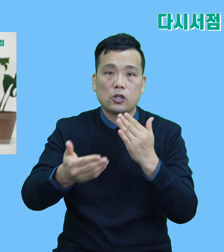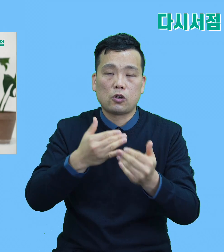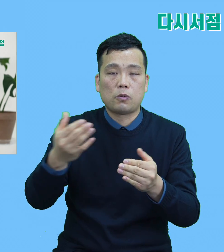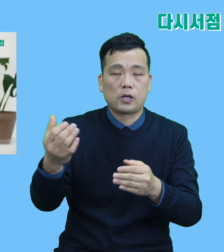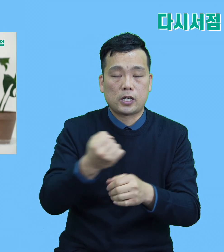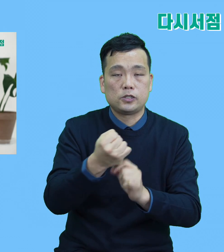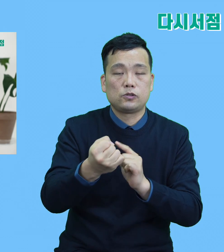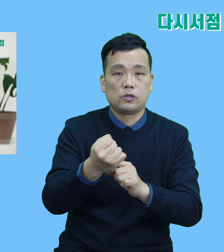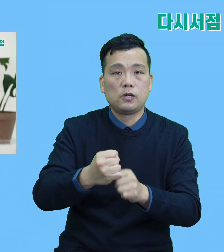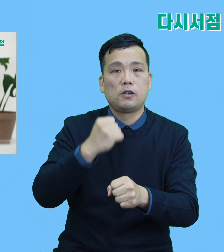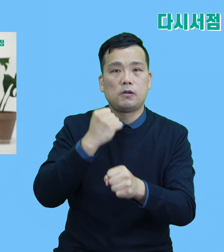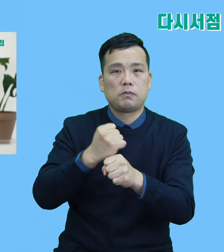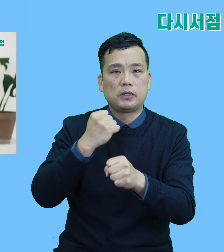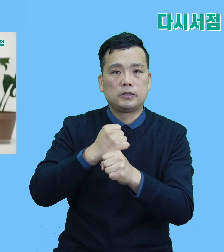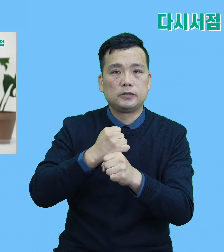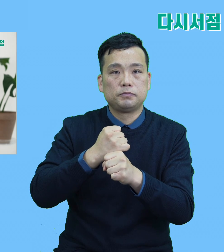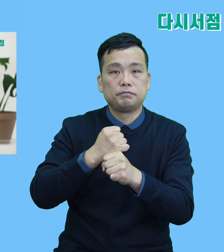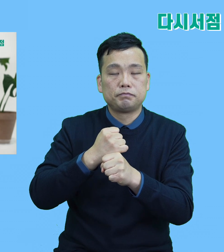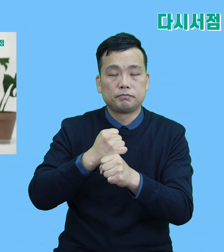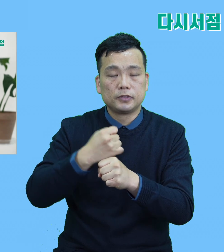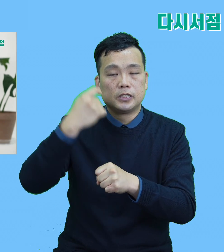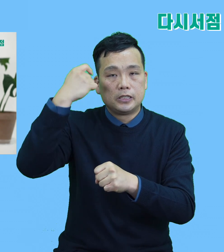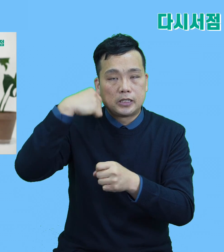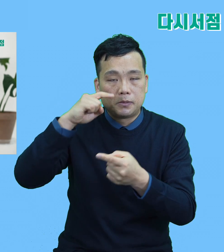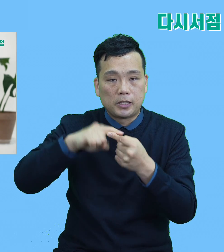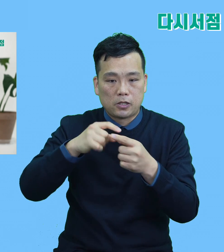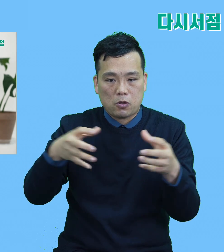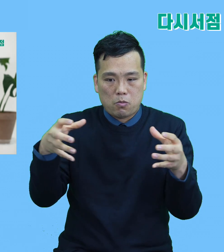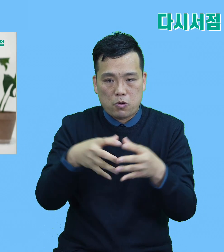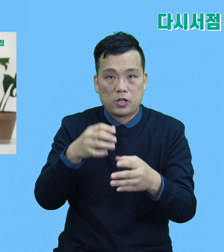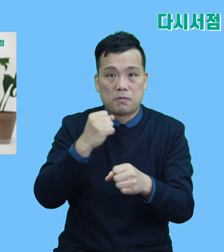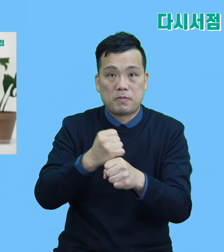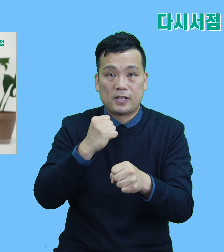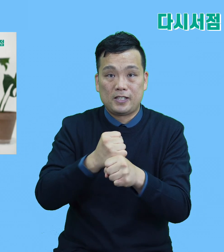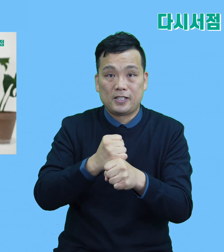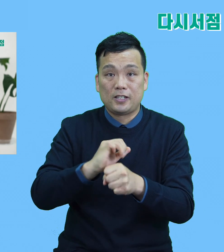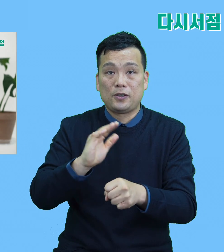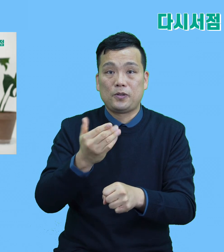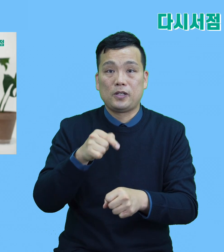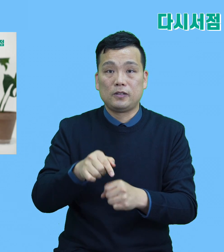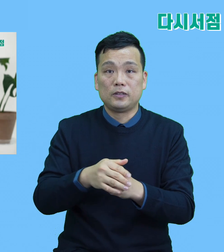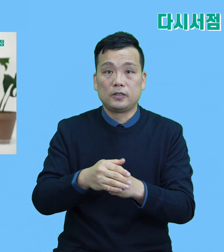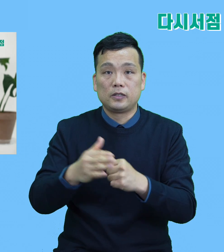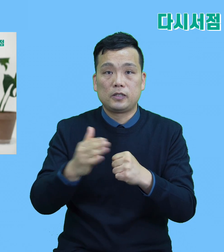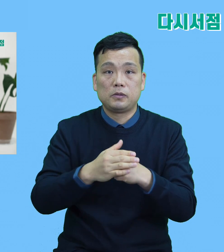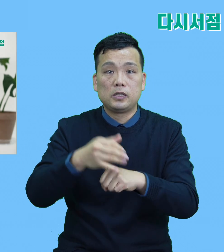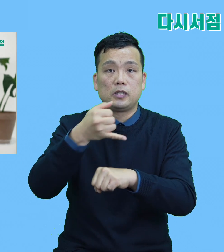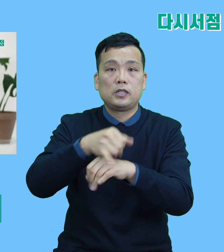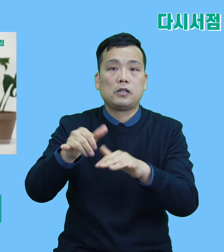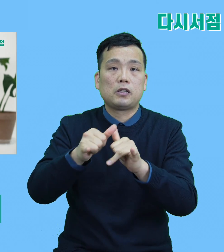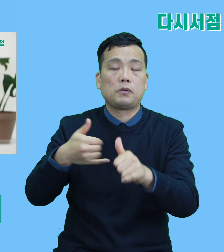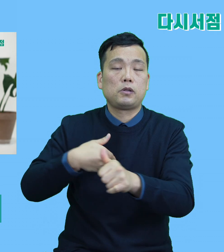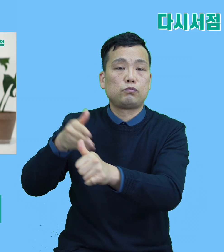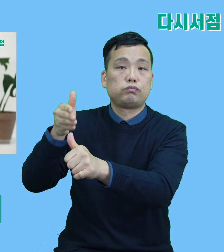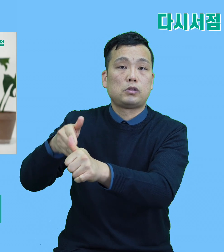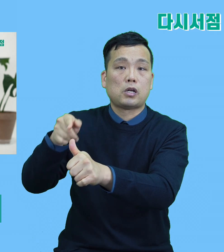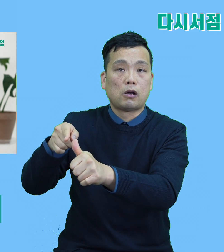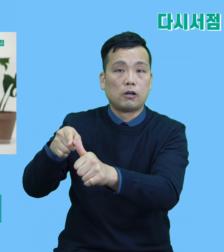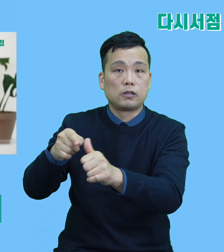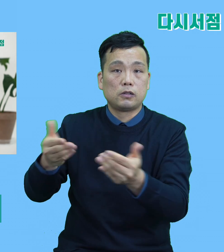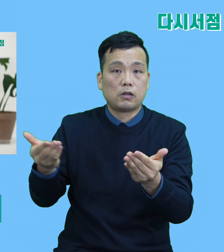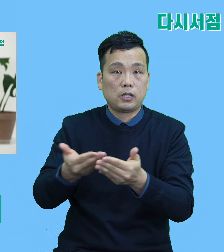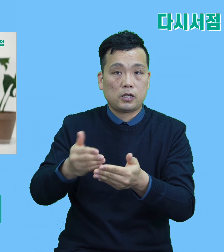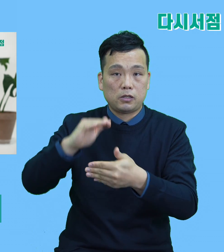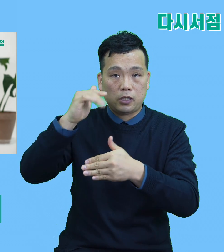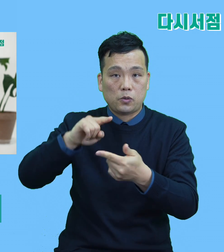뭔가 인사이트들이 모인 걸 텐데 그래서 저희가 디자이너한테 어떤 이런